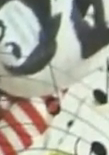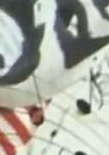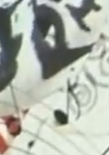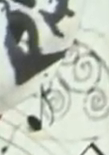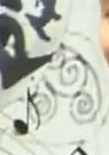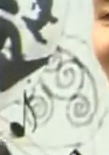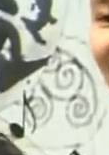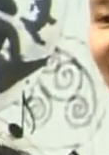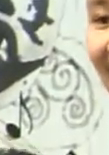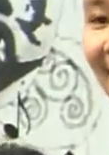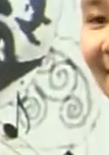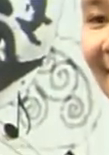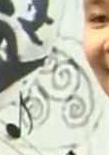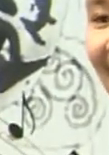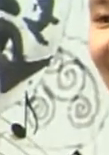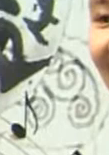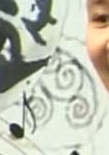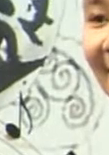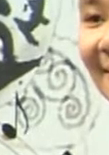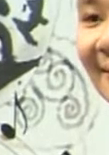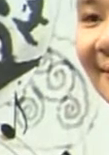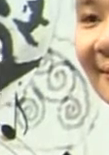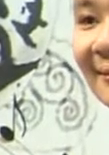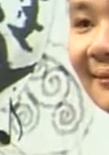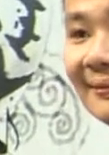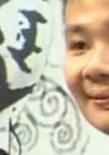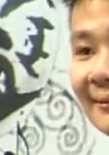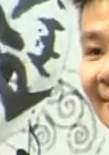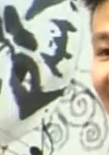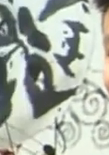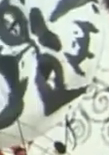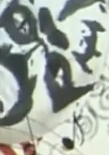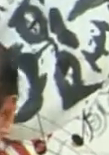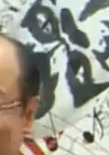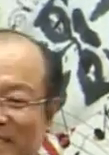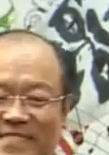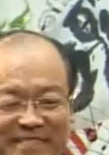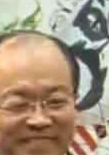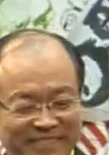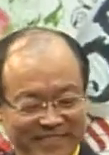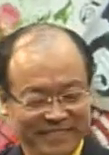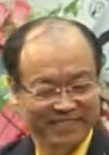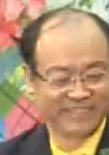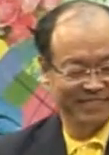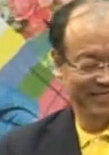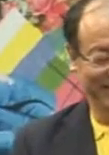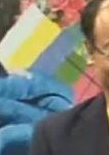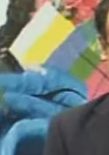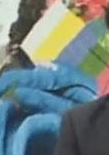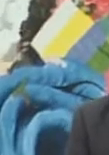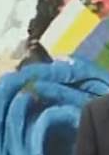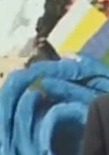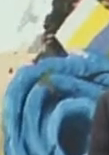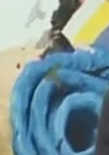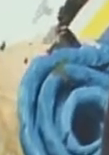好，非常之切合主題啊，係嘛？咁咧世豪都話希望咧馬會可以繼續支持我哋嘅活動，